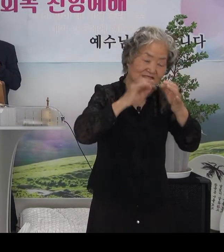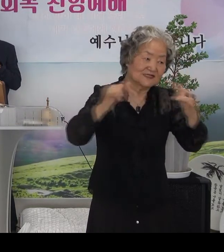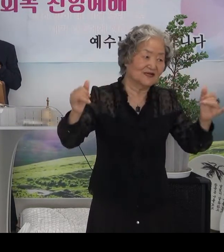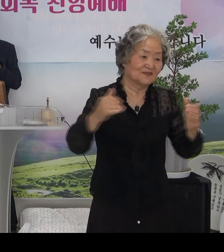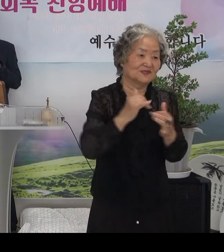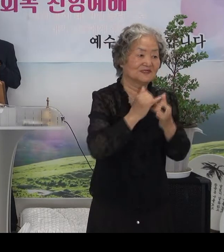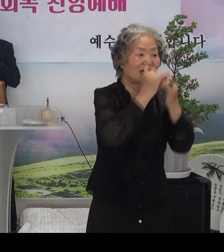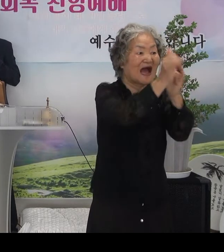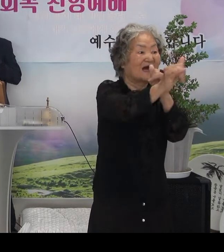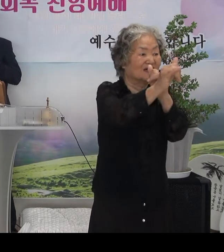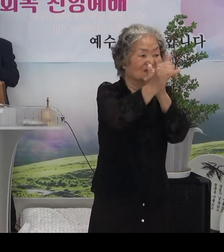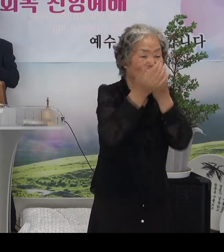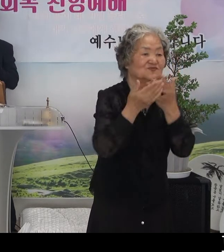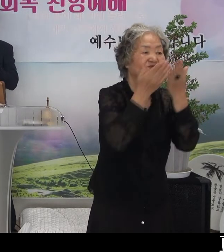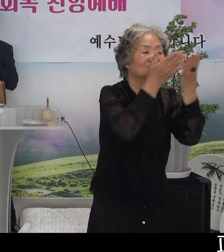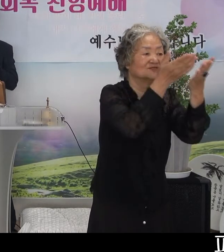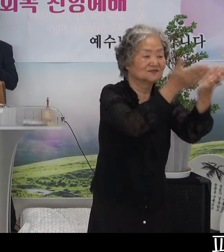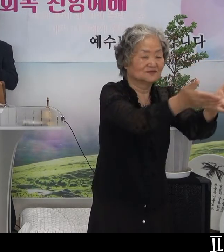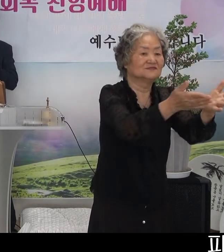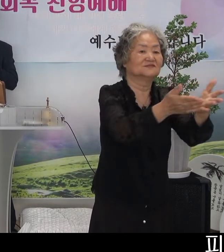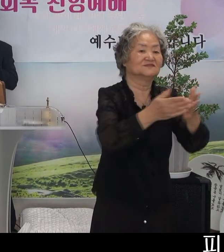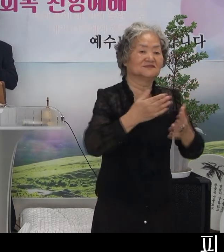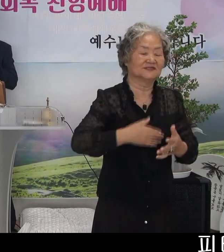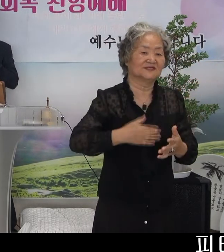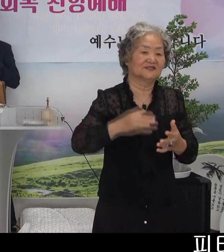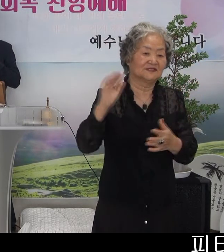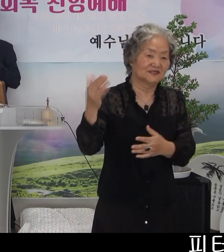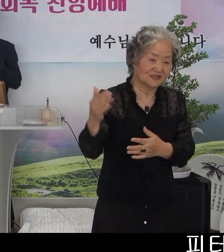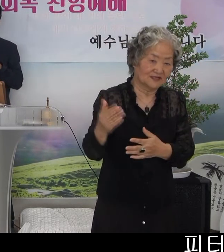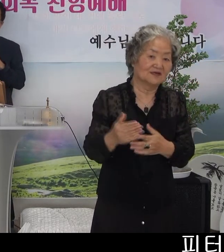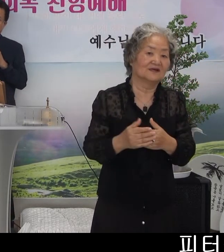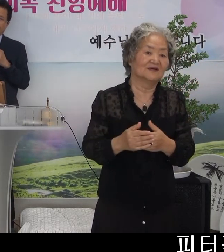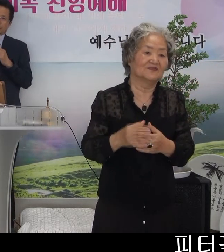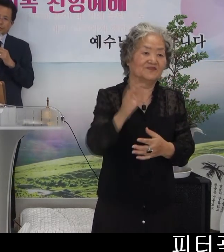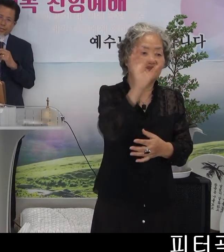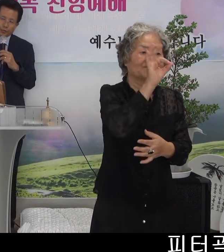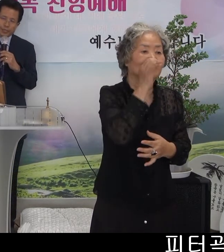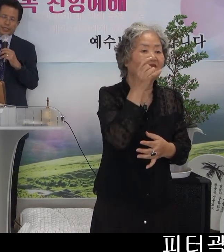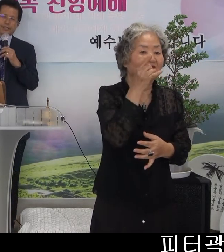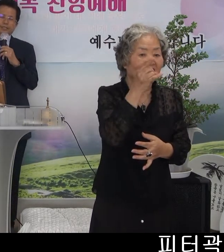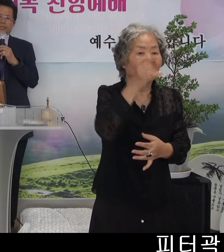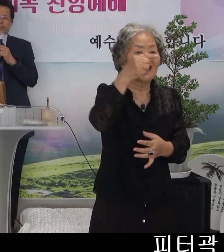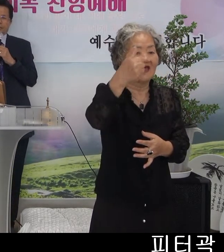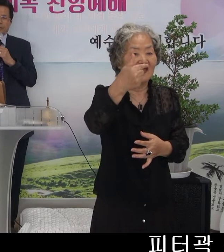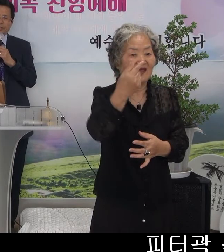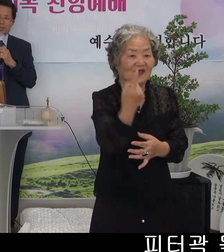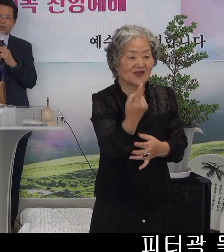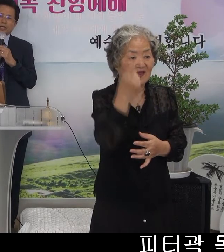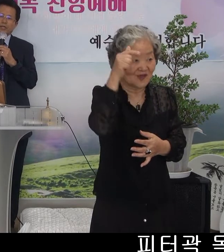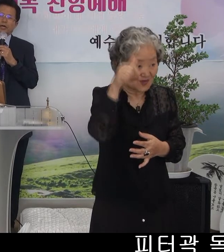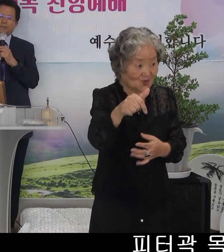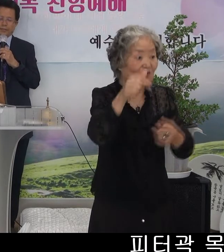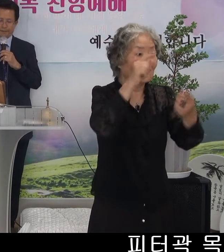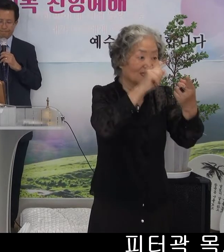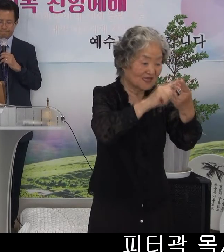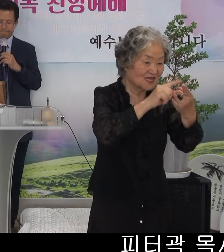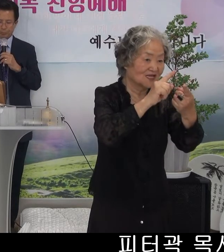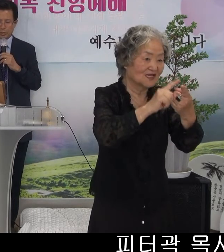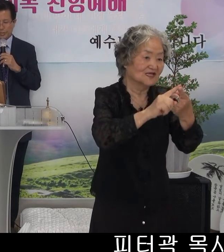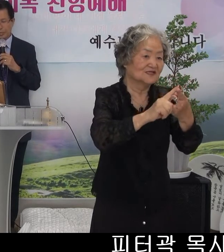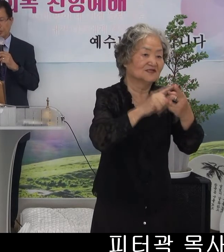있습니다. 5절에 에녹이 나와요. 에녹. 오늘 이 시간 에녹에 대해서 에녹에 잠깐 이렇게 우리가 성공하기를